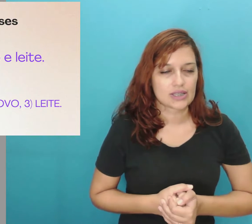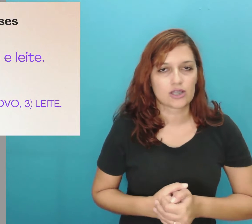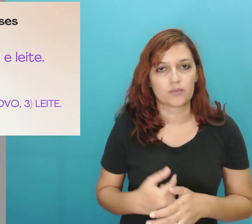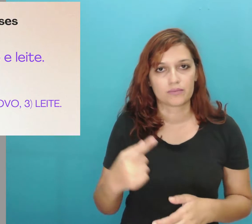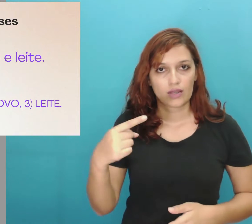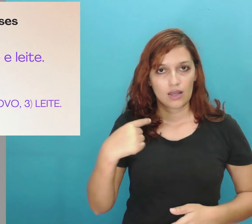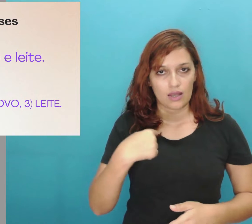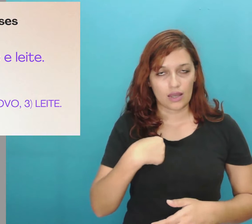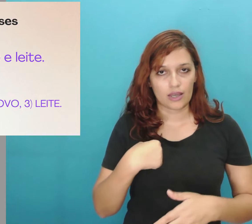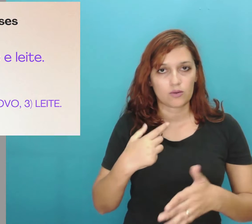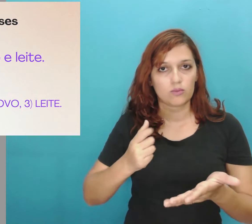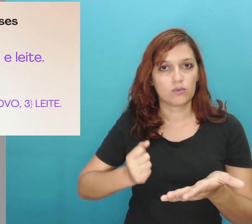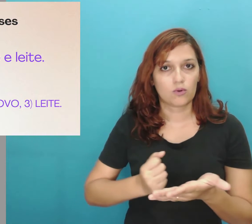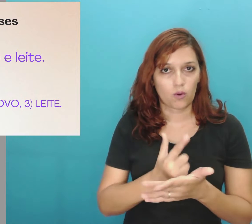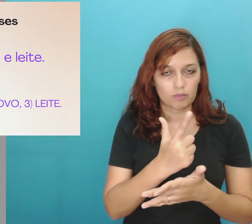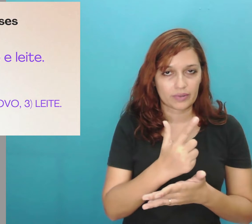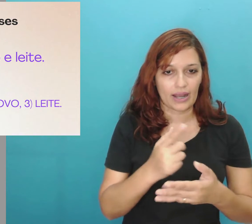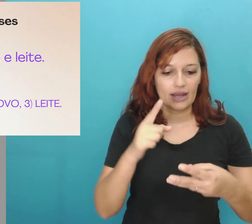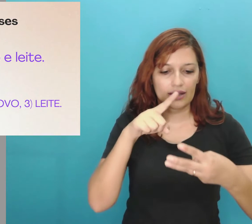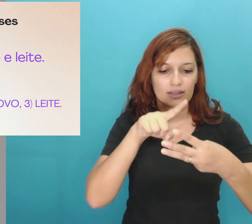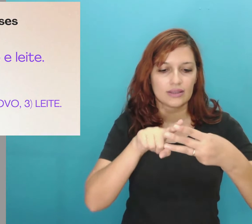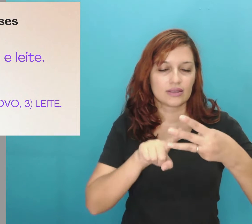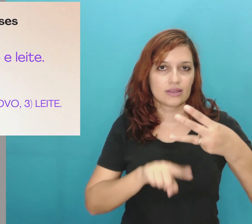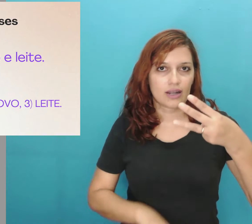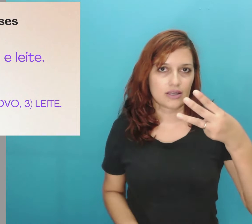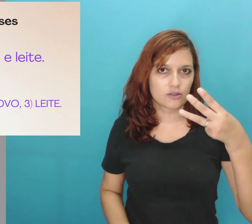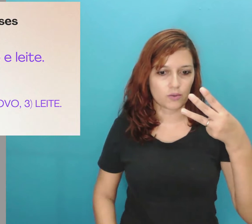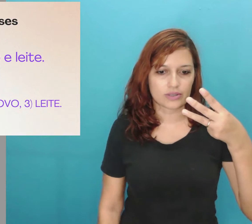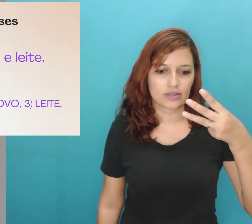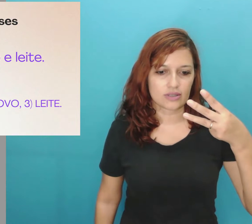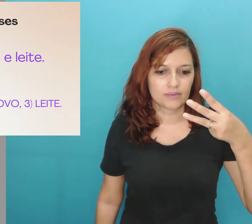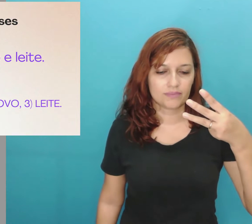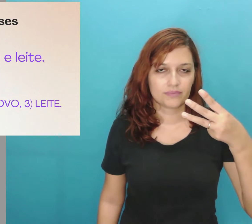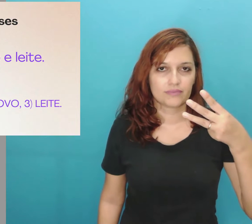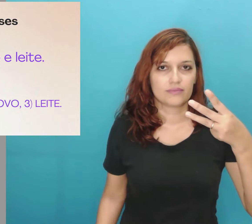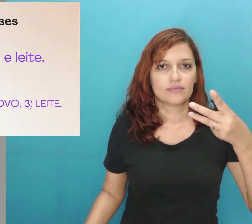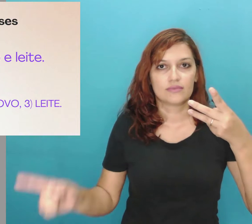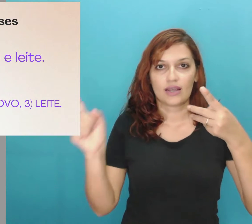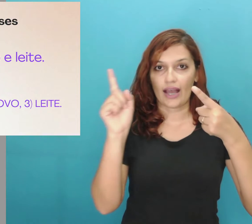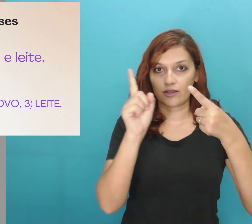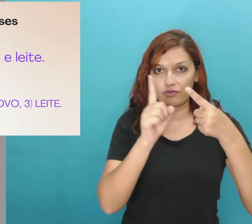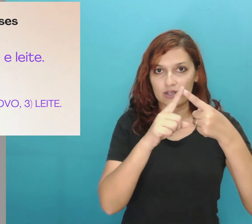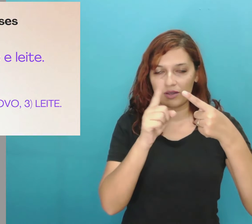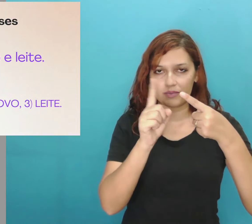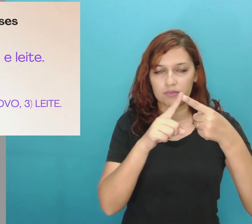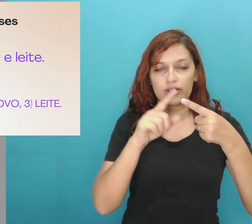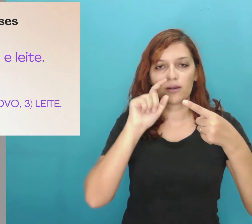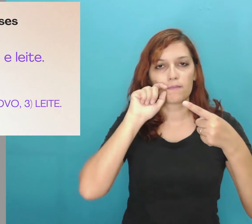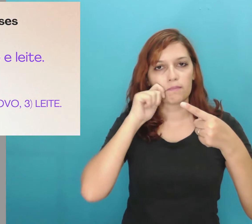ó. Eu comprar 3 coisas. Aí eu faço a primeira.